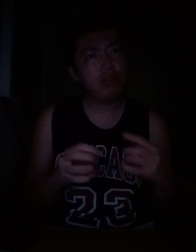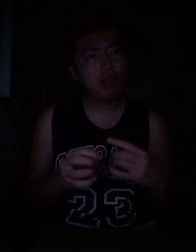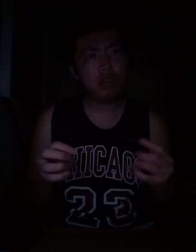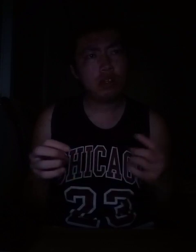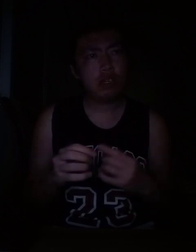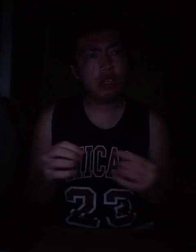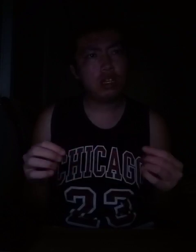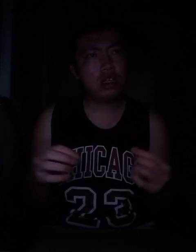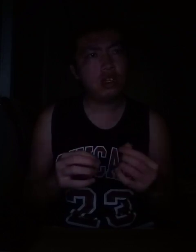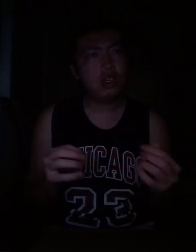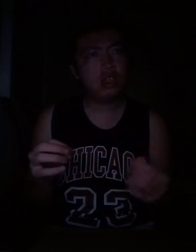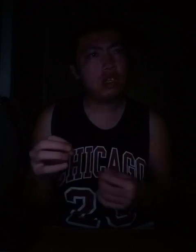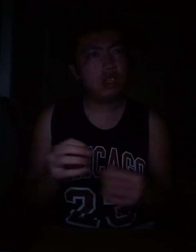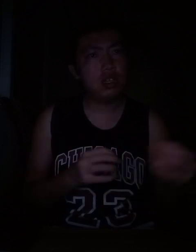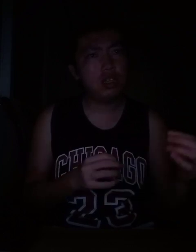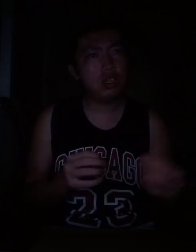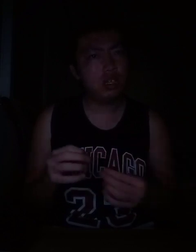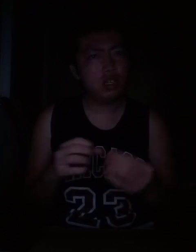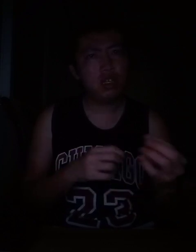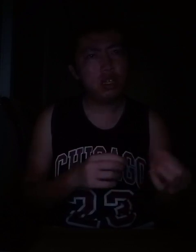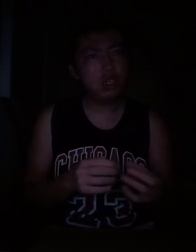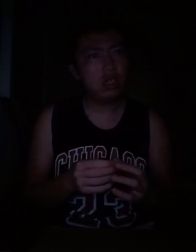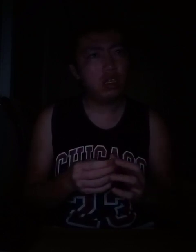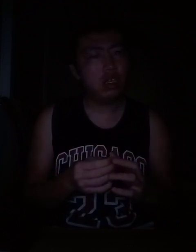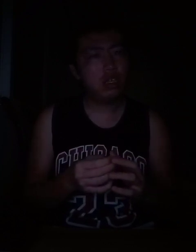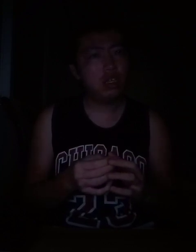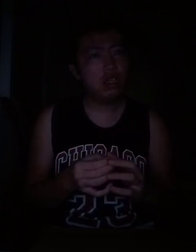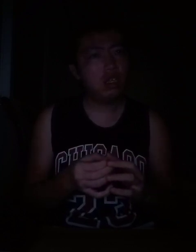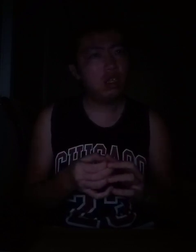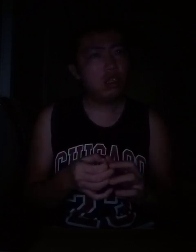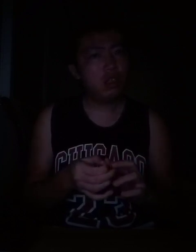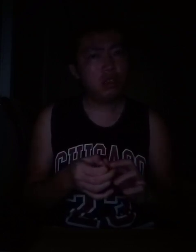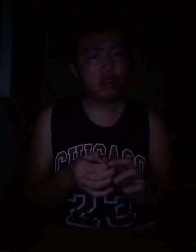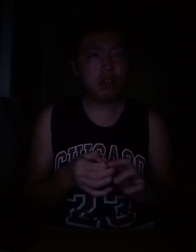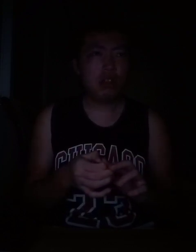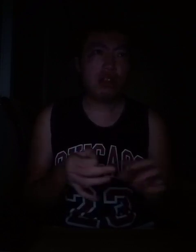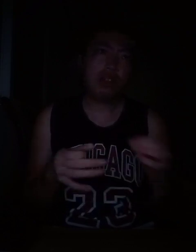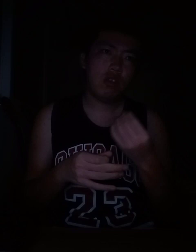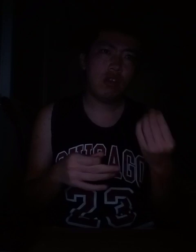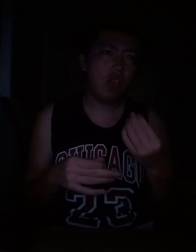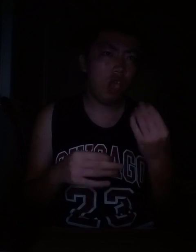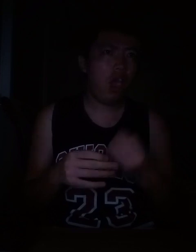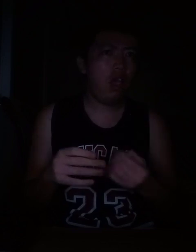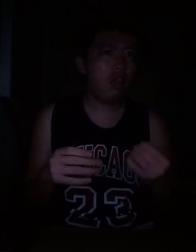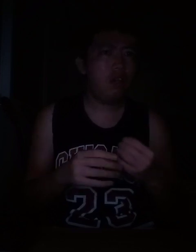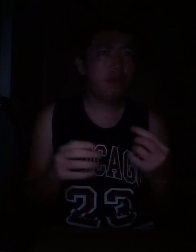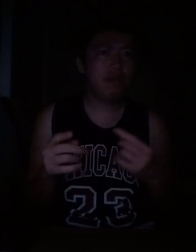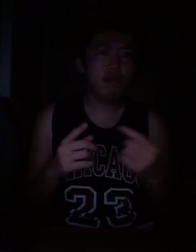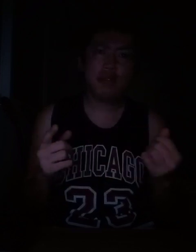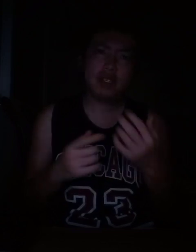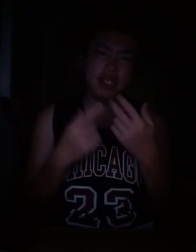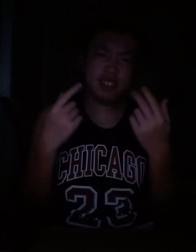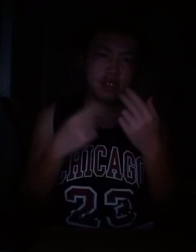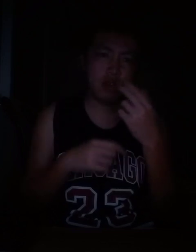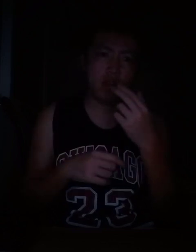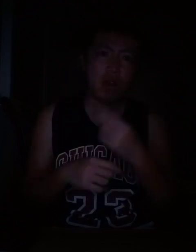아니라 느닷없이 혁신위원장의 가정사가 불거지면서 혁신이라는 말 자체가 웃음거리가 됐기 때문이죠. 당초